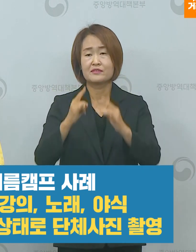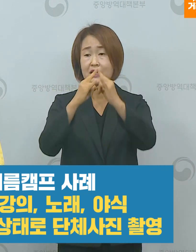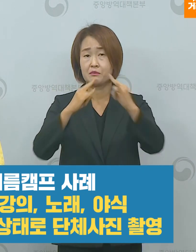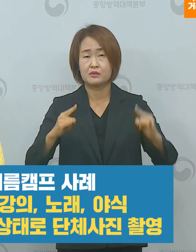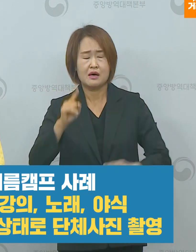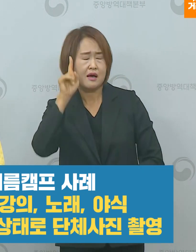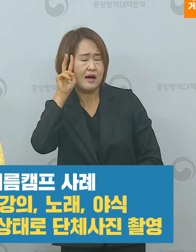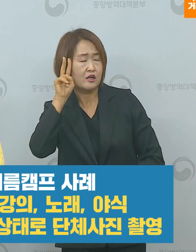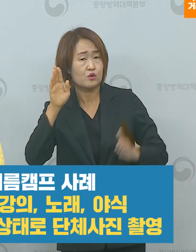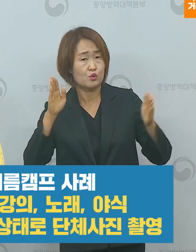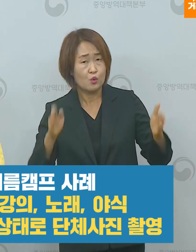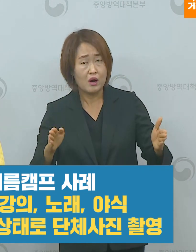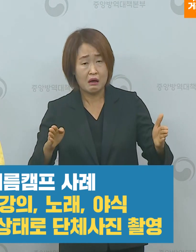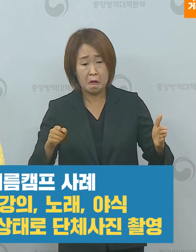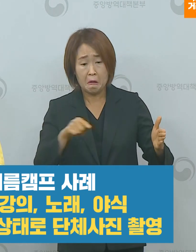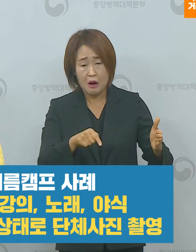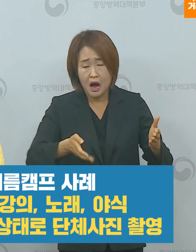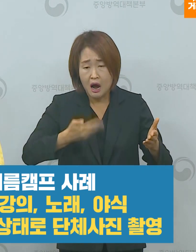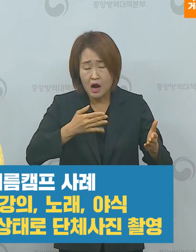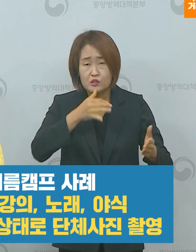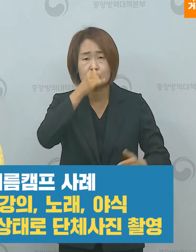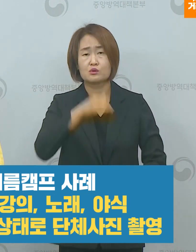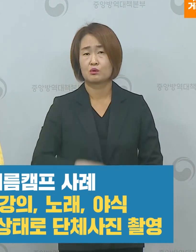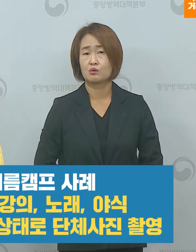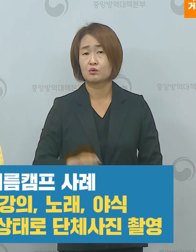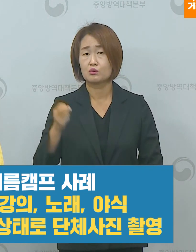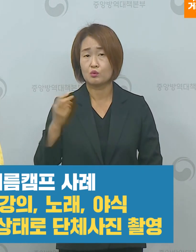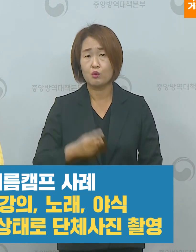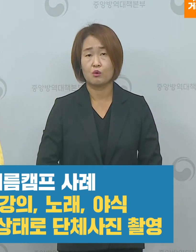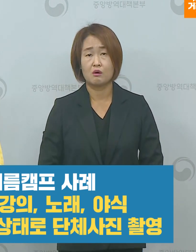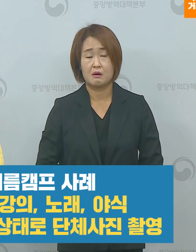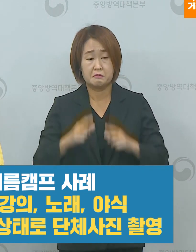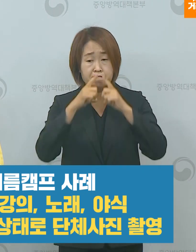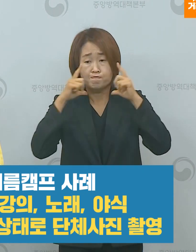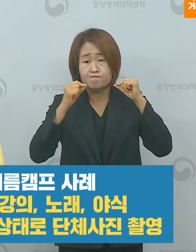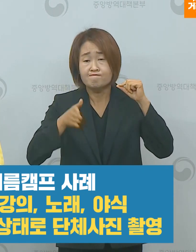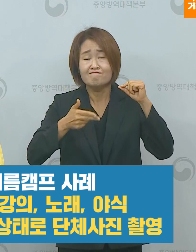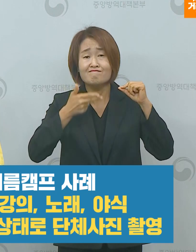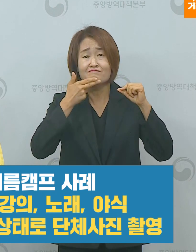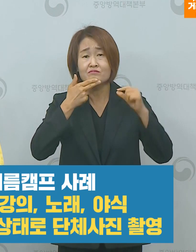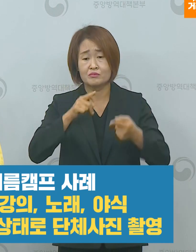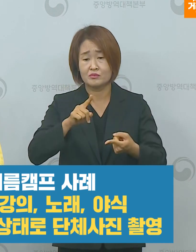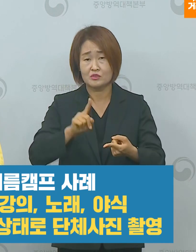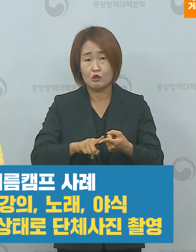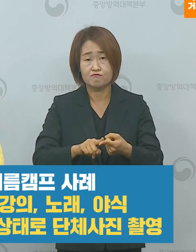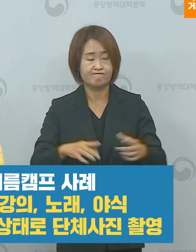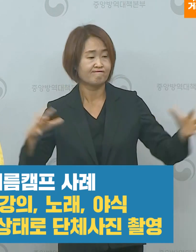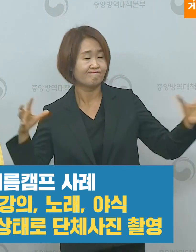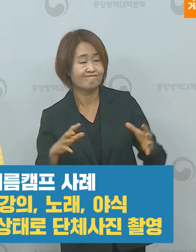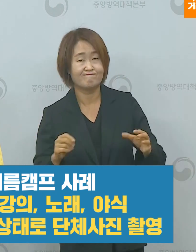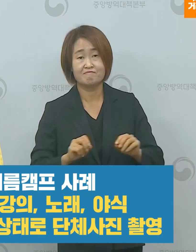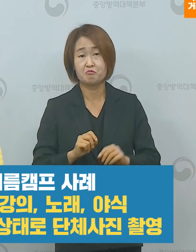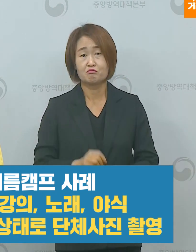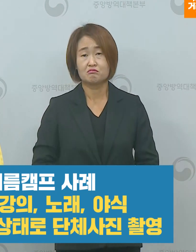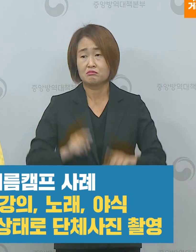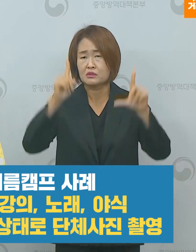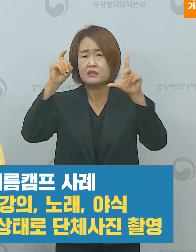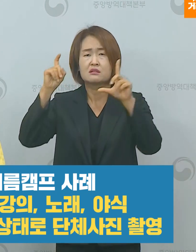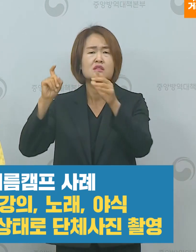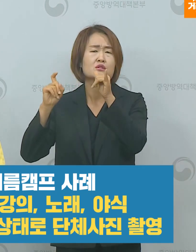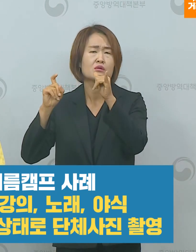노래, 야식이 이루어졌고 특히 마스크를 착용하지 않은 채로 단체 사진 촬영 등이 이루어진